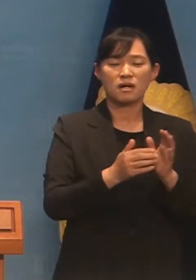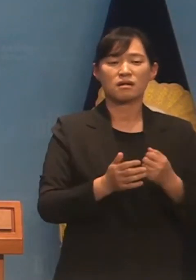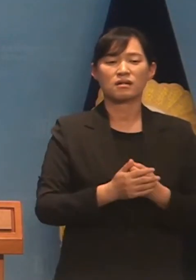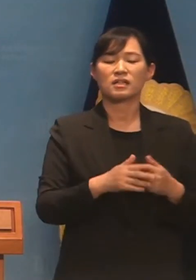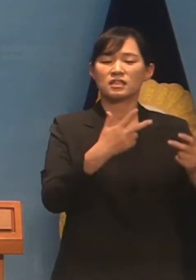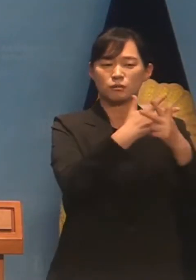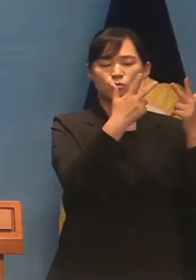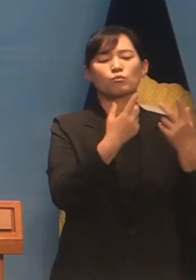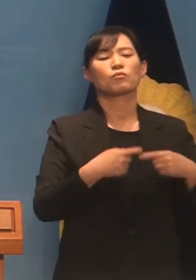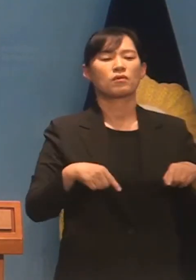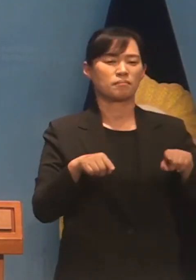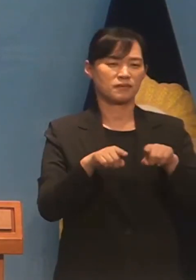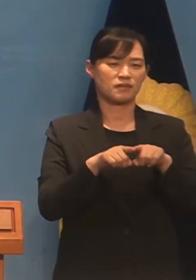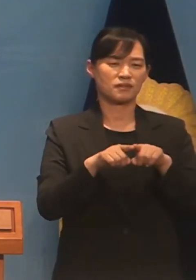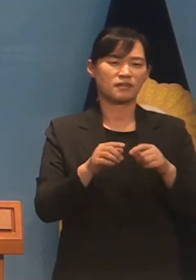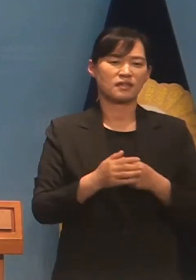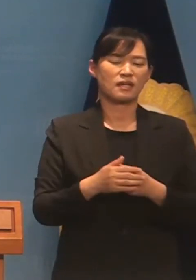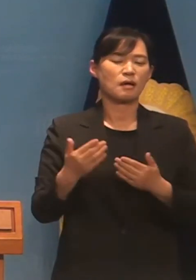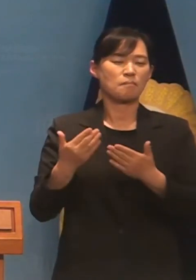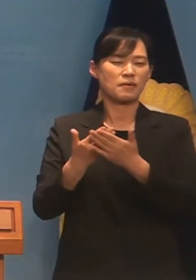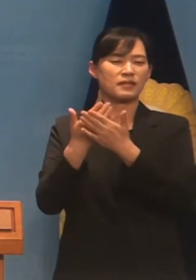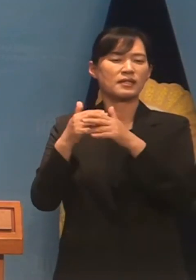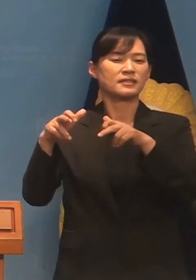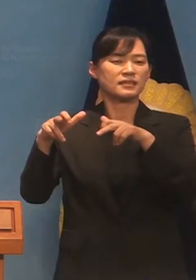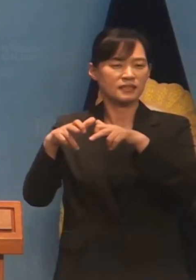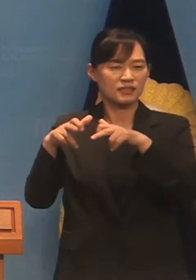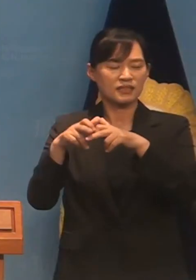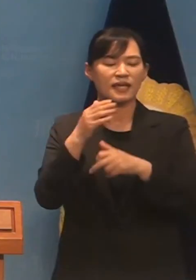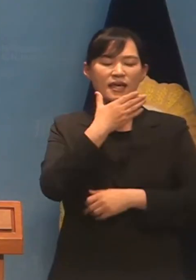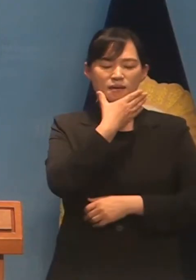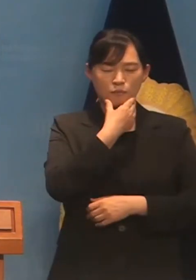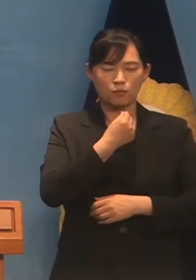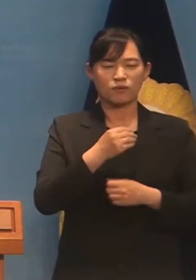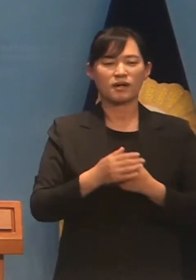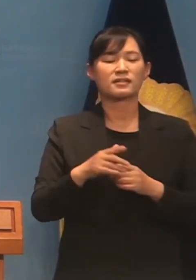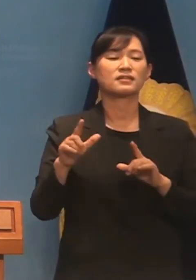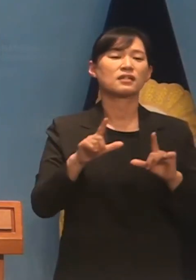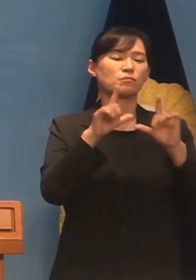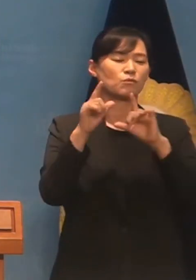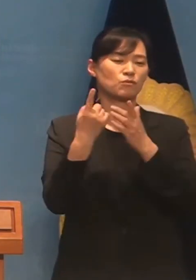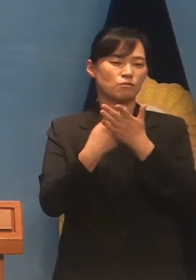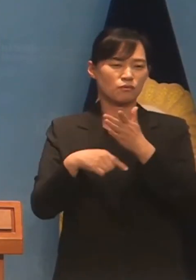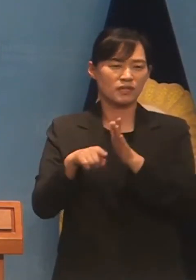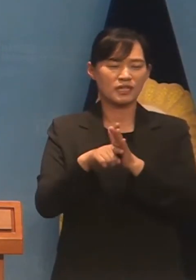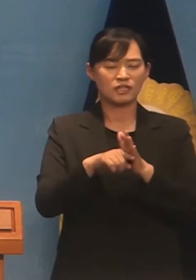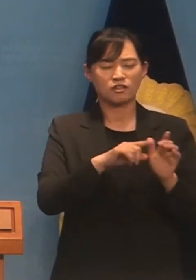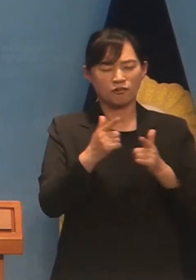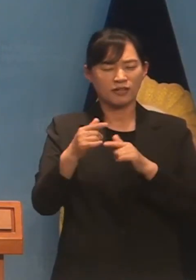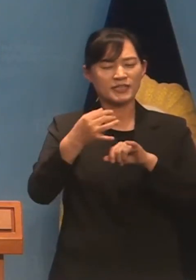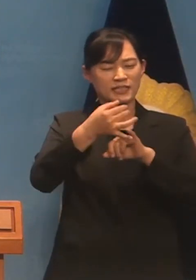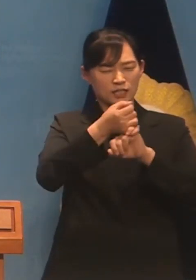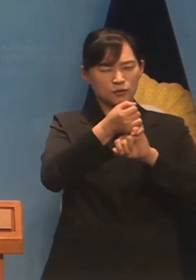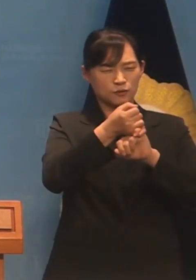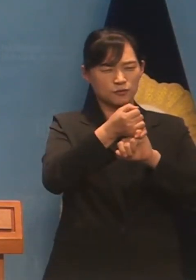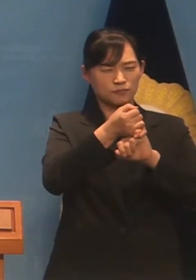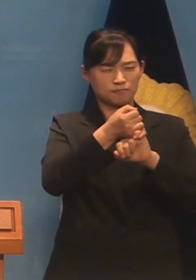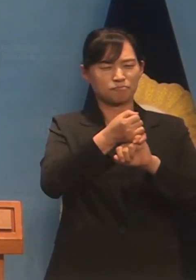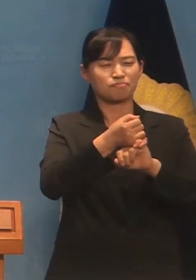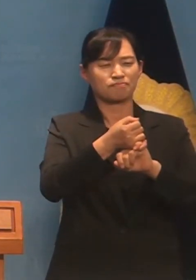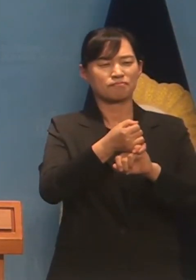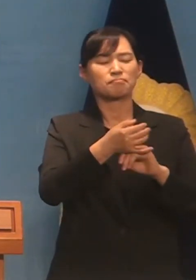이재명 후보와 함께 저희 발달장애인의 행복한 삶을 위한 여러 가지 약속을